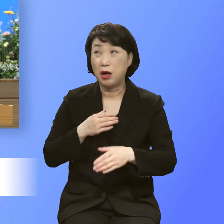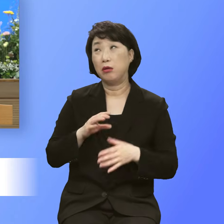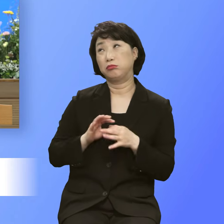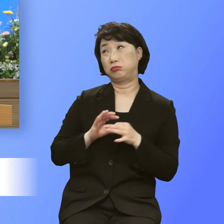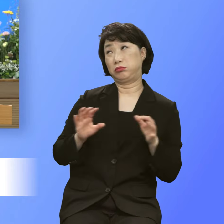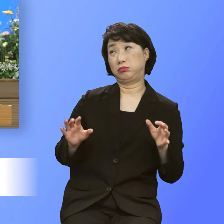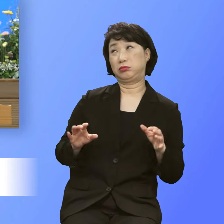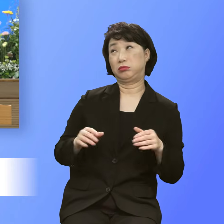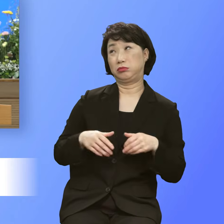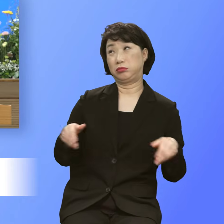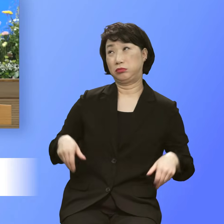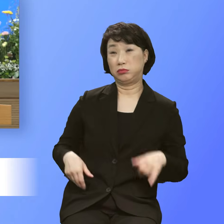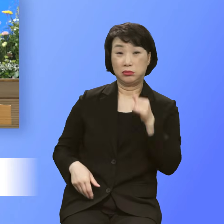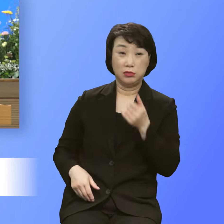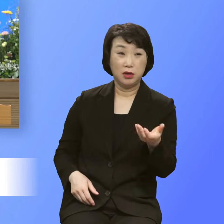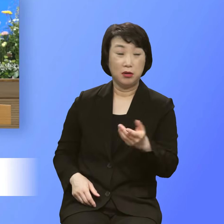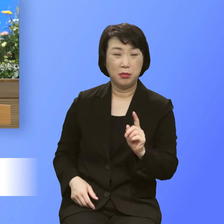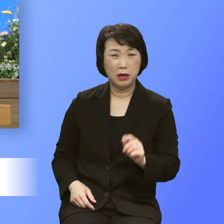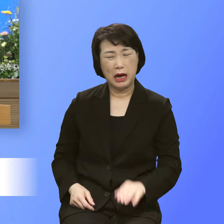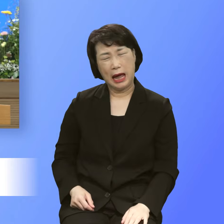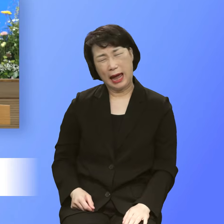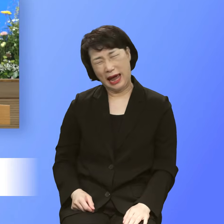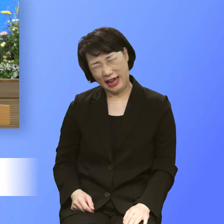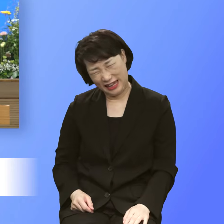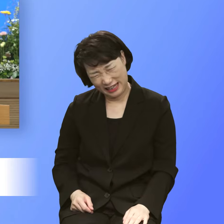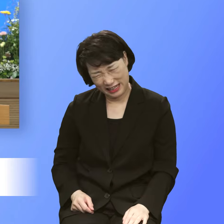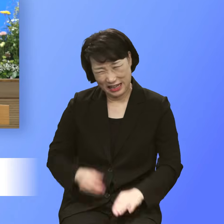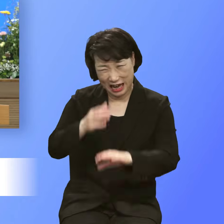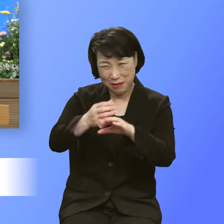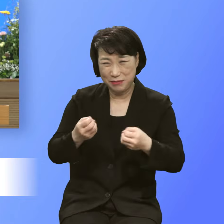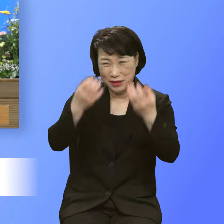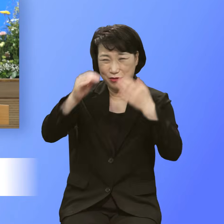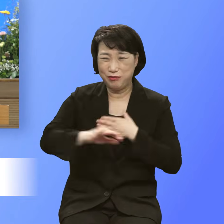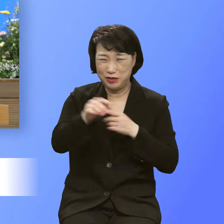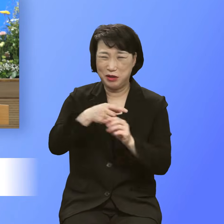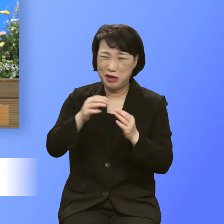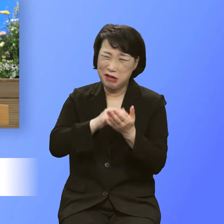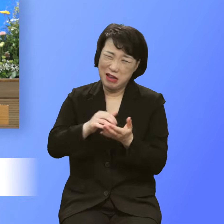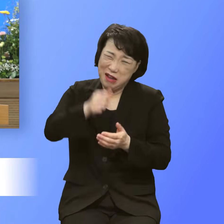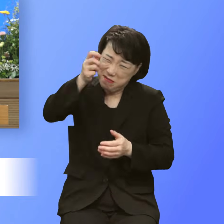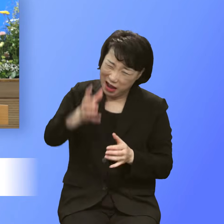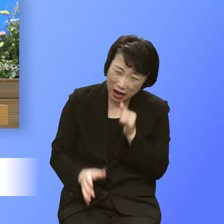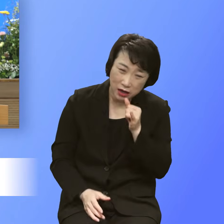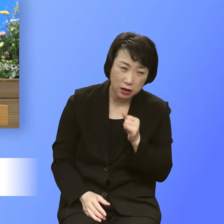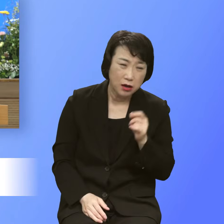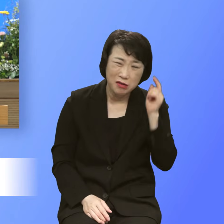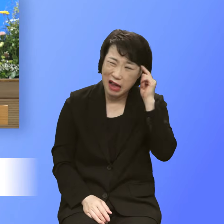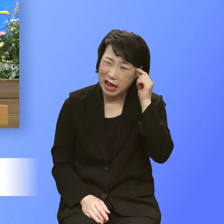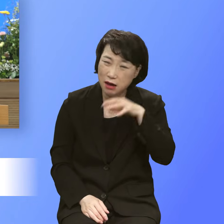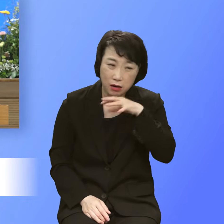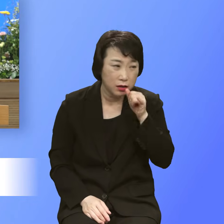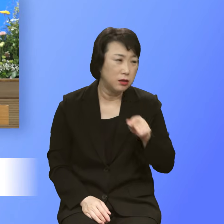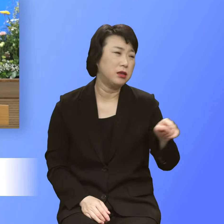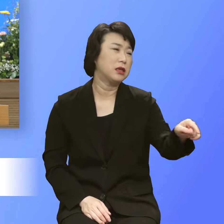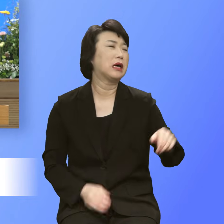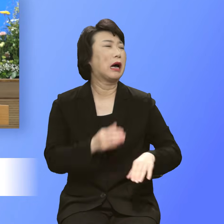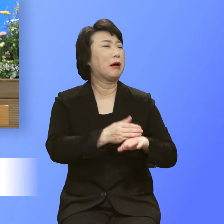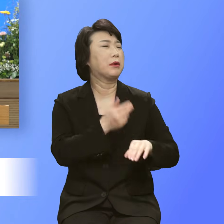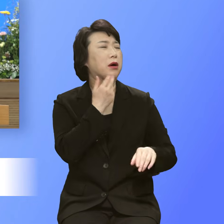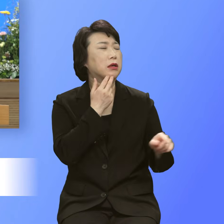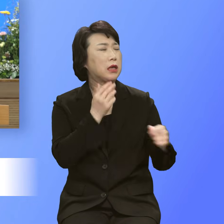아무 상관없어. 맨날 뭐 감사절이 우리 교회는 이렇게 많아. 네가 감사 안 하니까 감사하라는 거지.